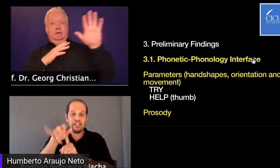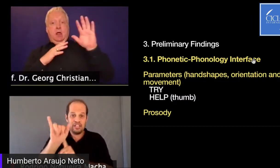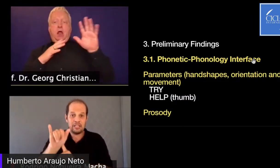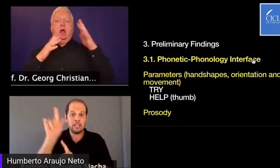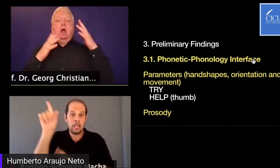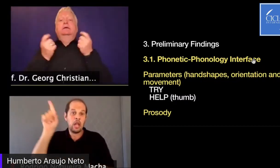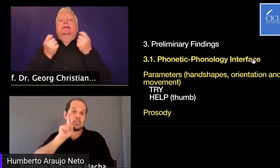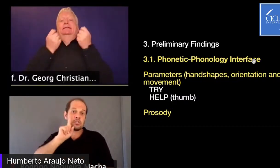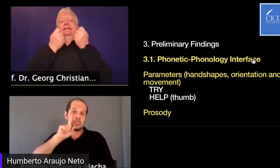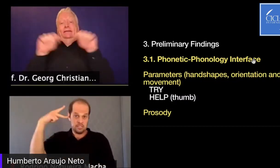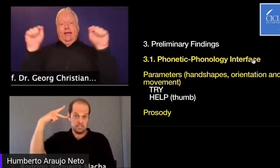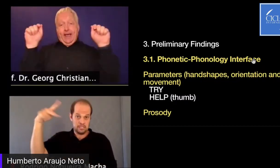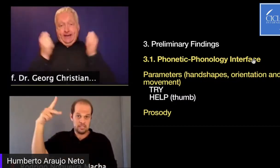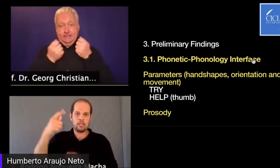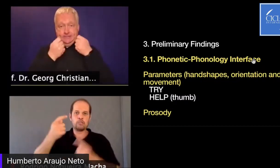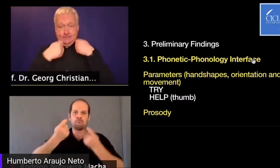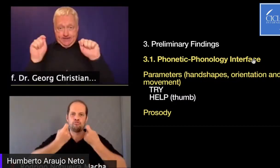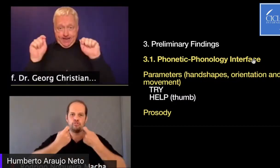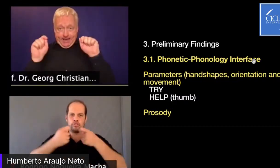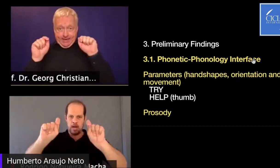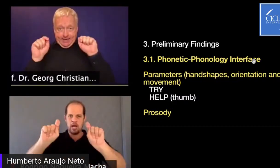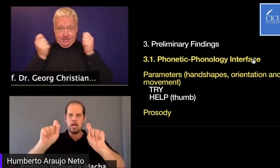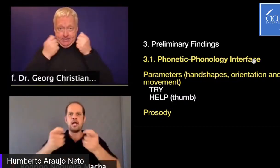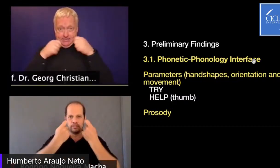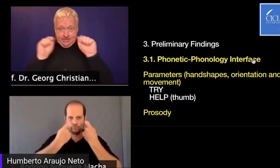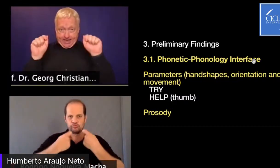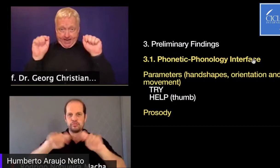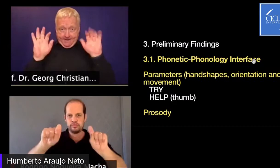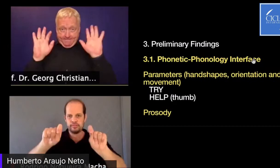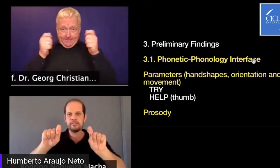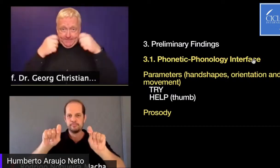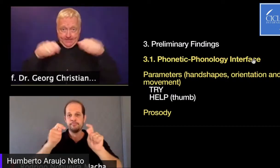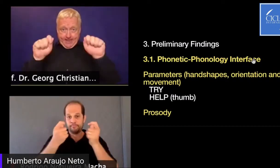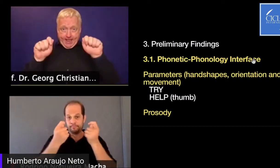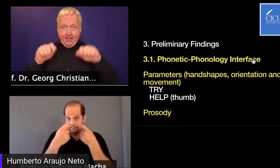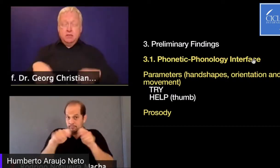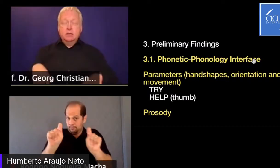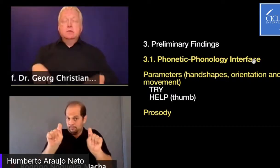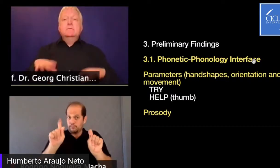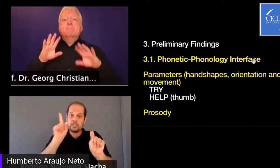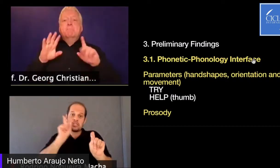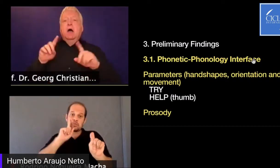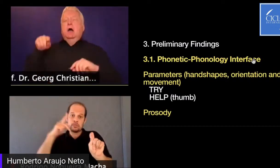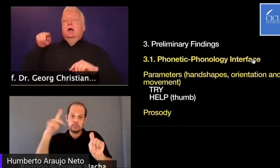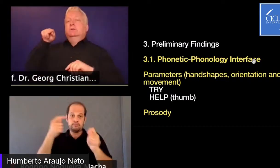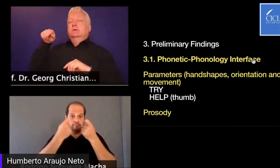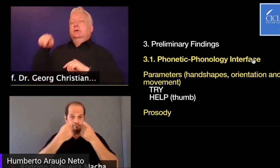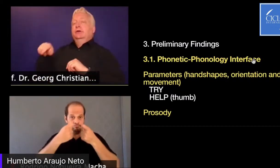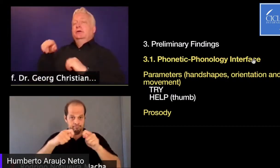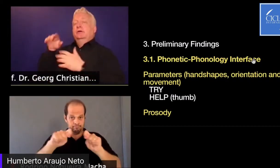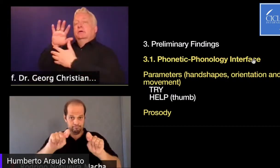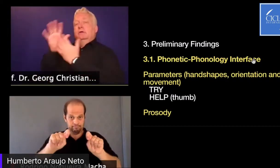tem o verbo tentar aí, que na língua de sinais americana é desse jeito, que é feito.